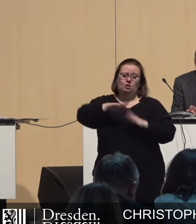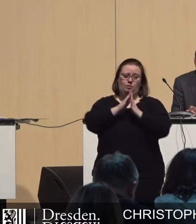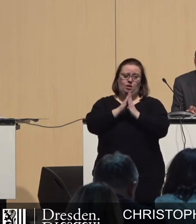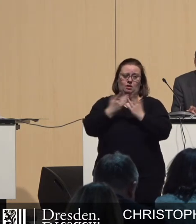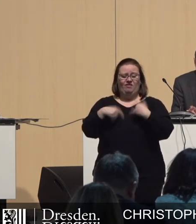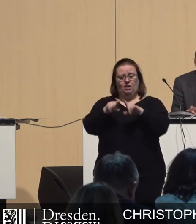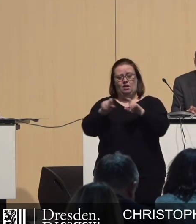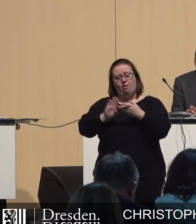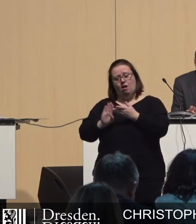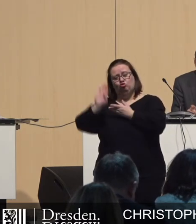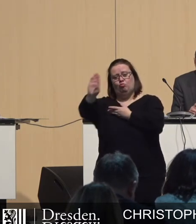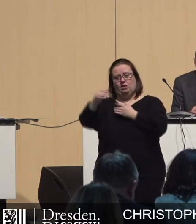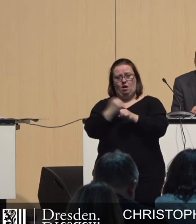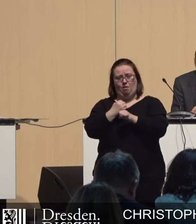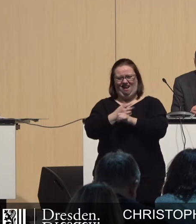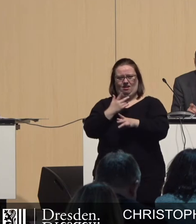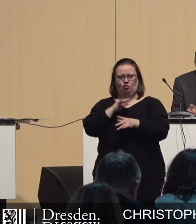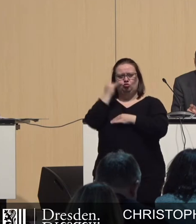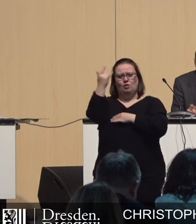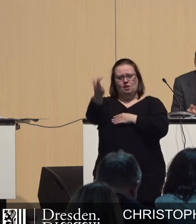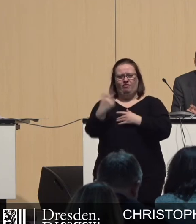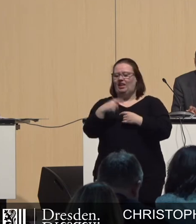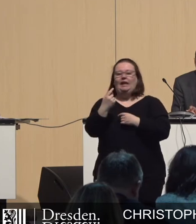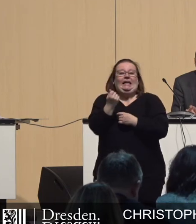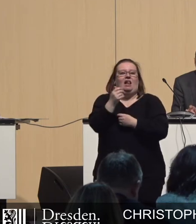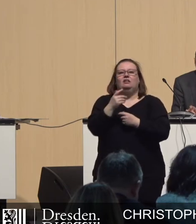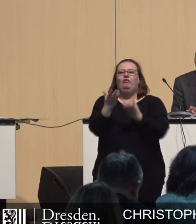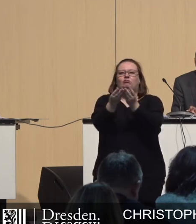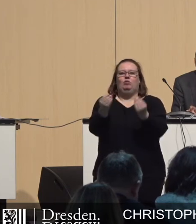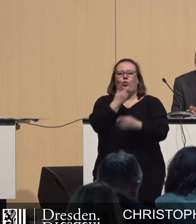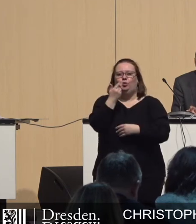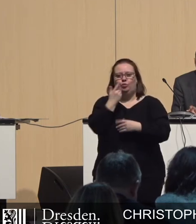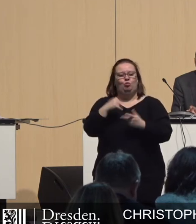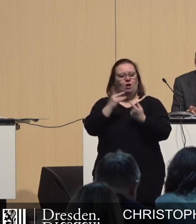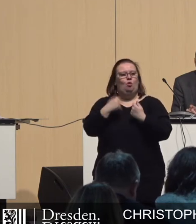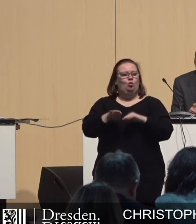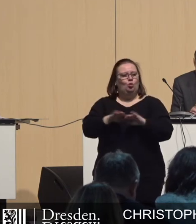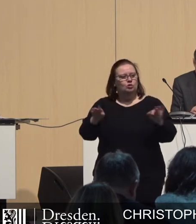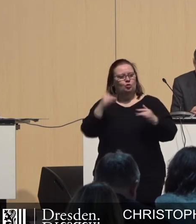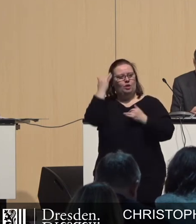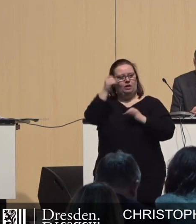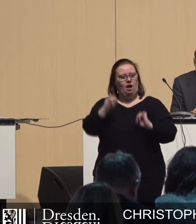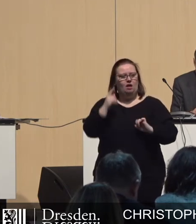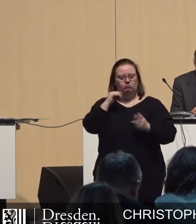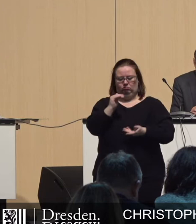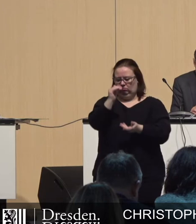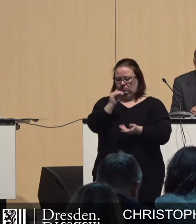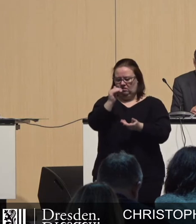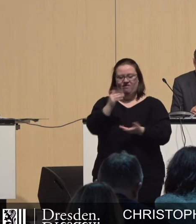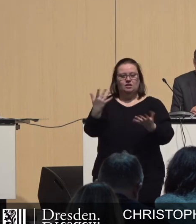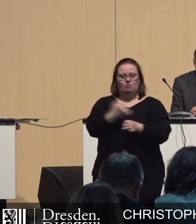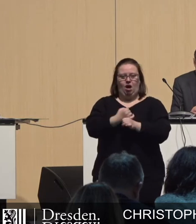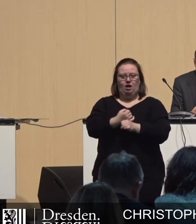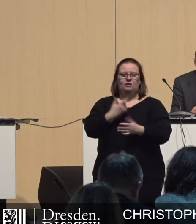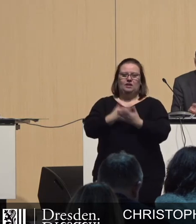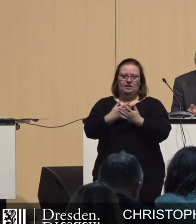das Thema separat angehen, das Thema, das Geld verschwindet nicht. Man kann sich da auch sehr grundsätzlich erstmal noch Gedanken machen. Entsprechend lehnen wir